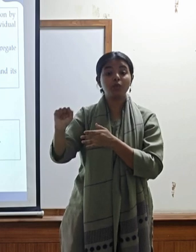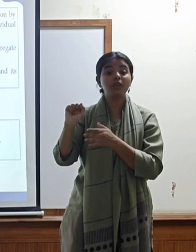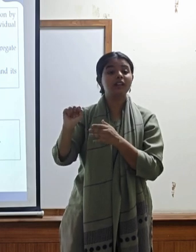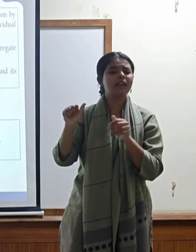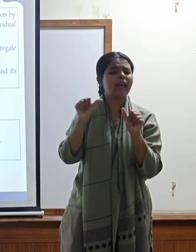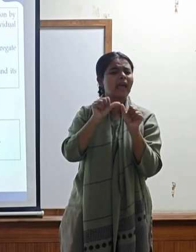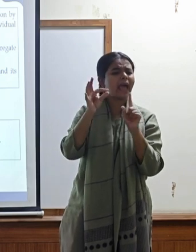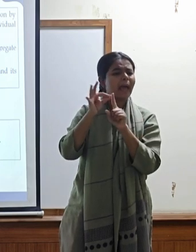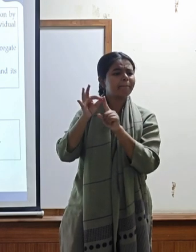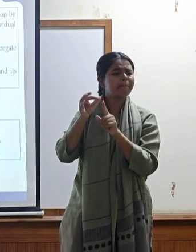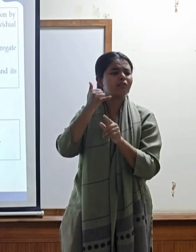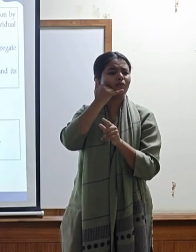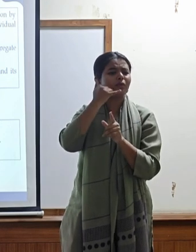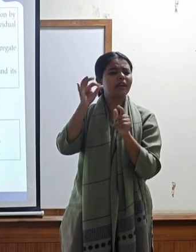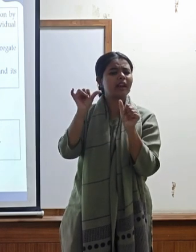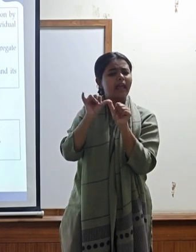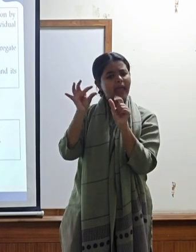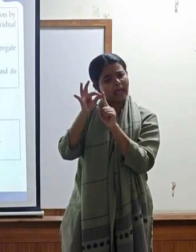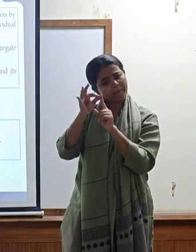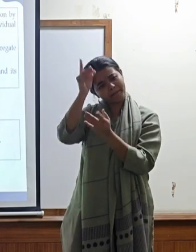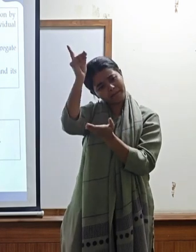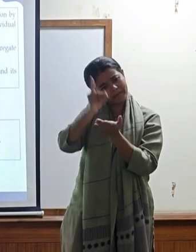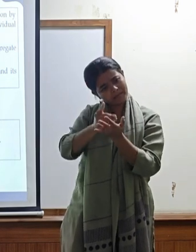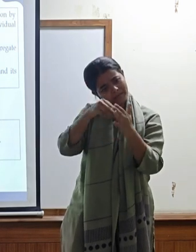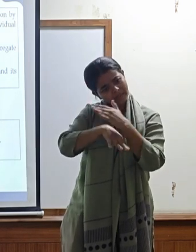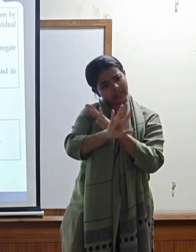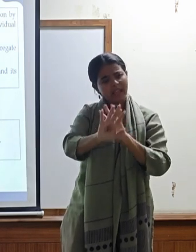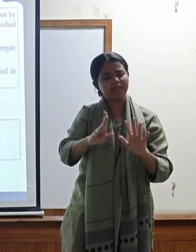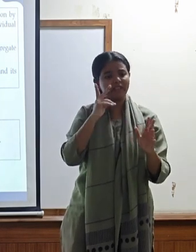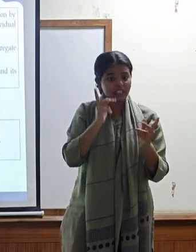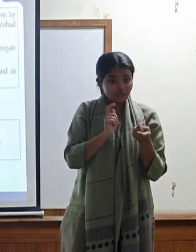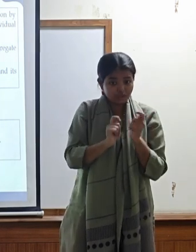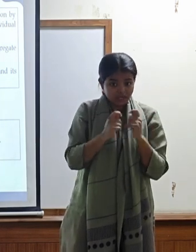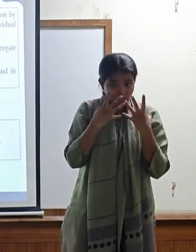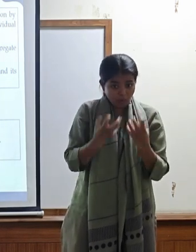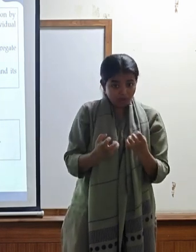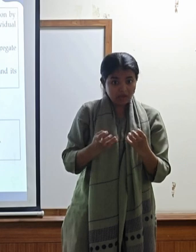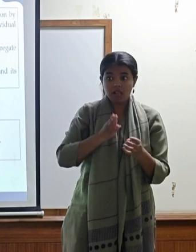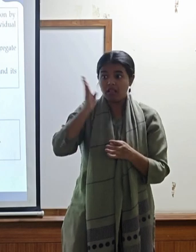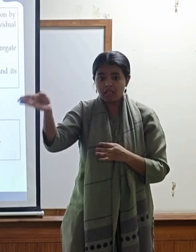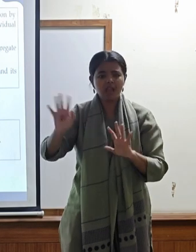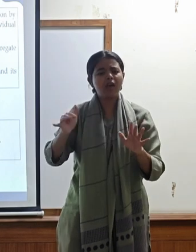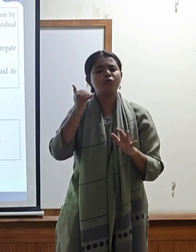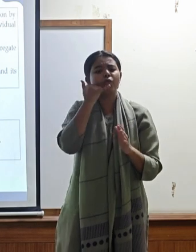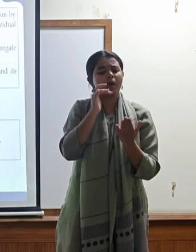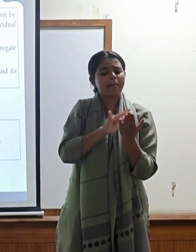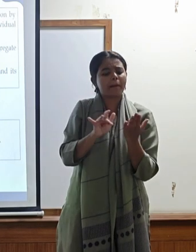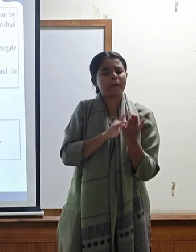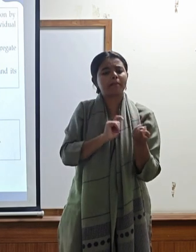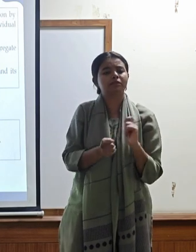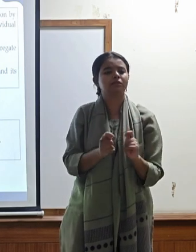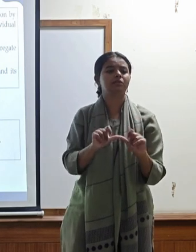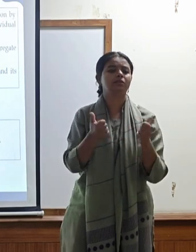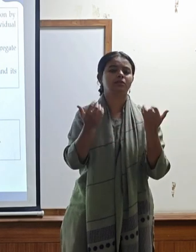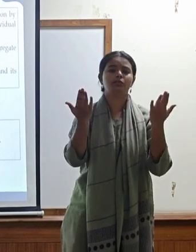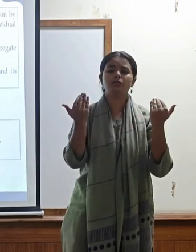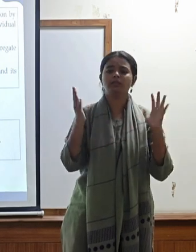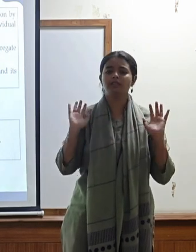पर आपको ये सारी फैसिलिटी इन्वेस्टमेंट चेंज करने की अवेलेबल रहेगी। तो आप जो भी अपना यूपीएस, जैसे आप अपना